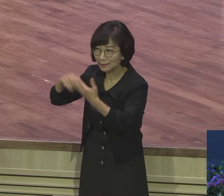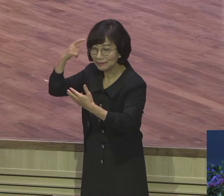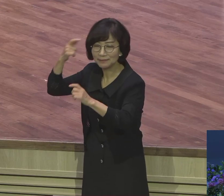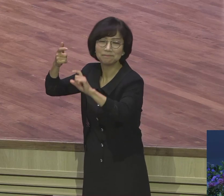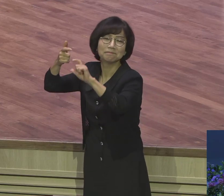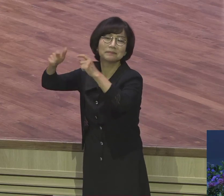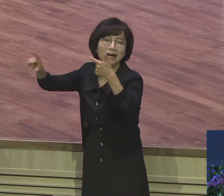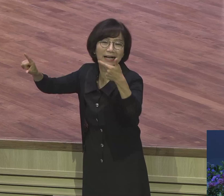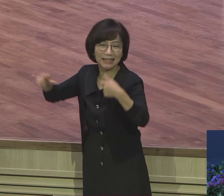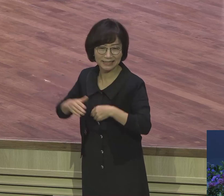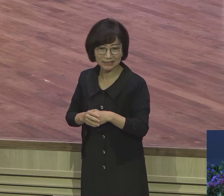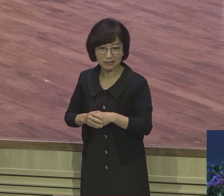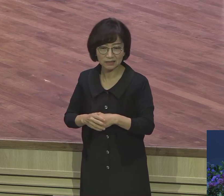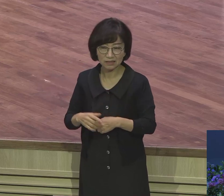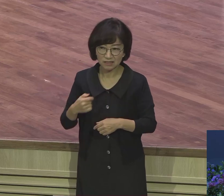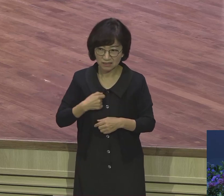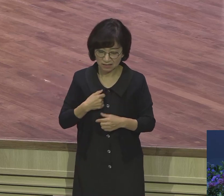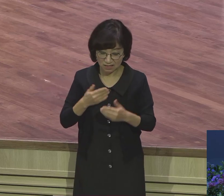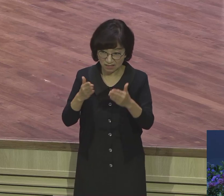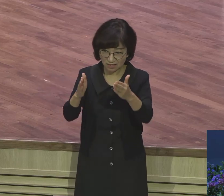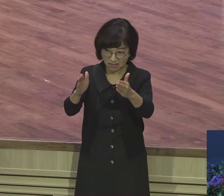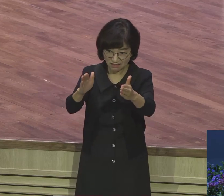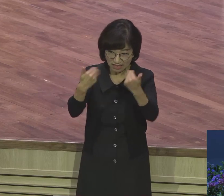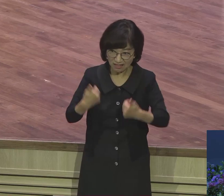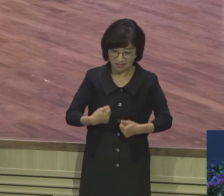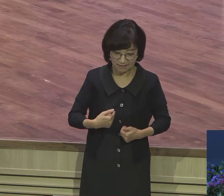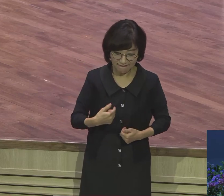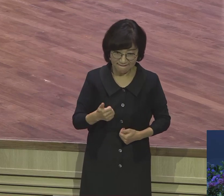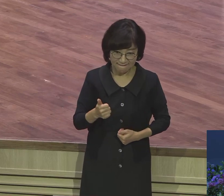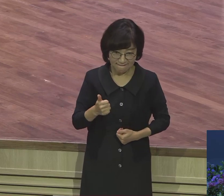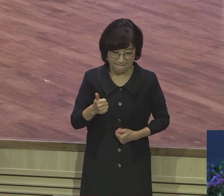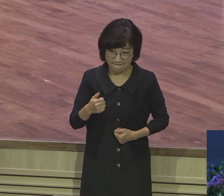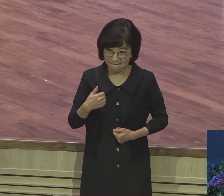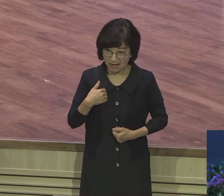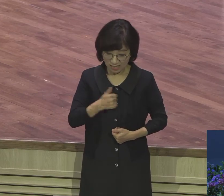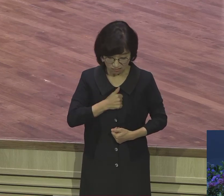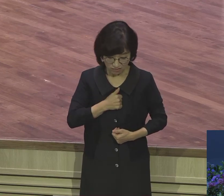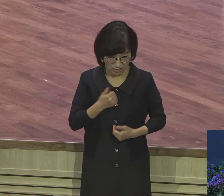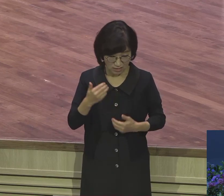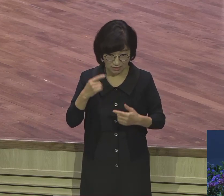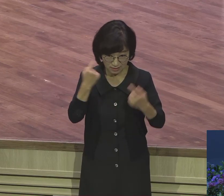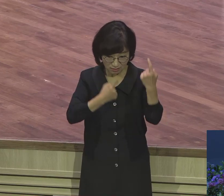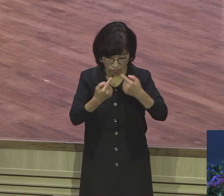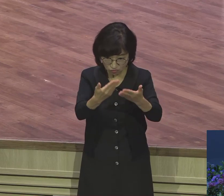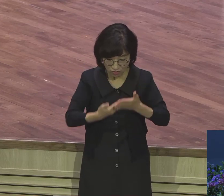여러분 상처받았다고 여러분 기분 나쁘다고 그 사람 망하기 바랍니까 하나님은 그렇지 않습니다.